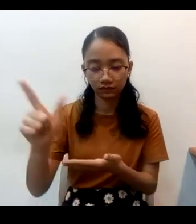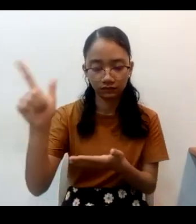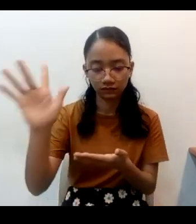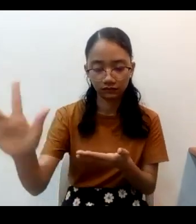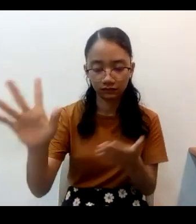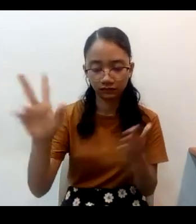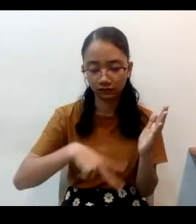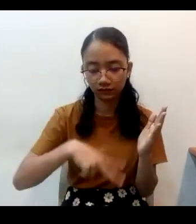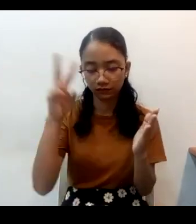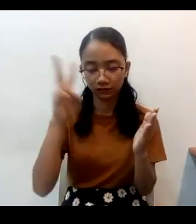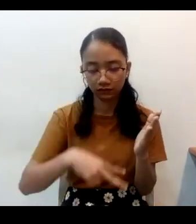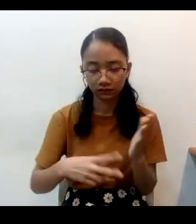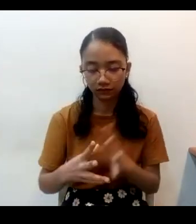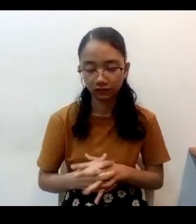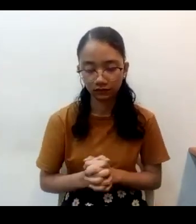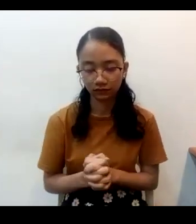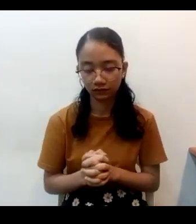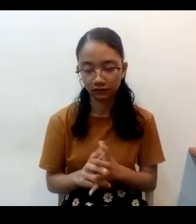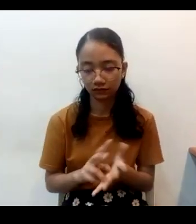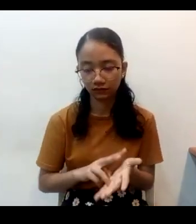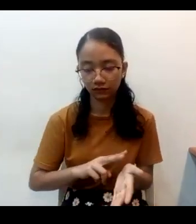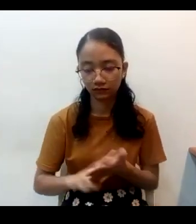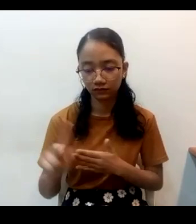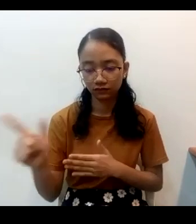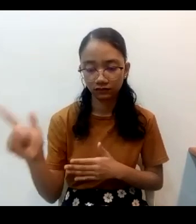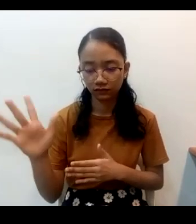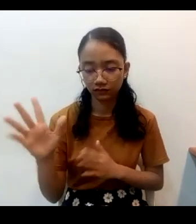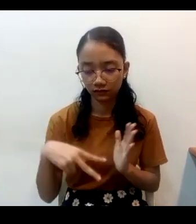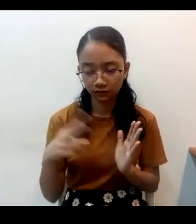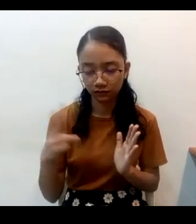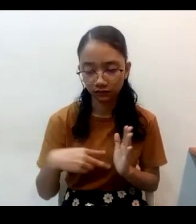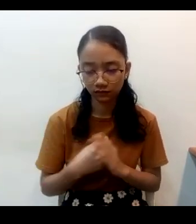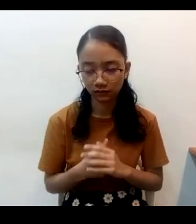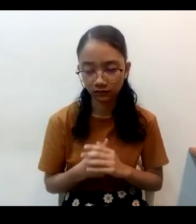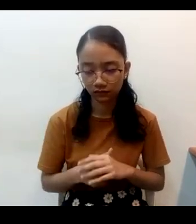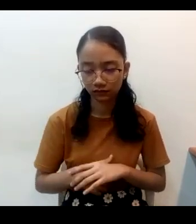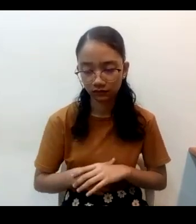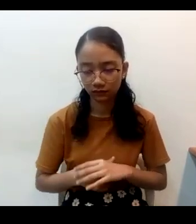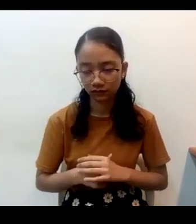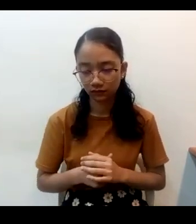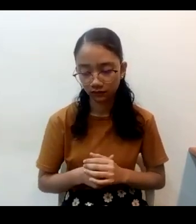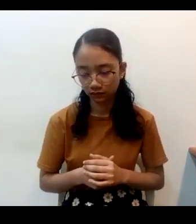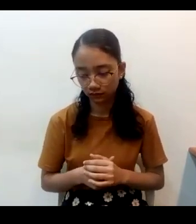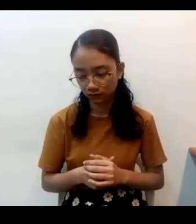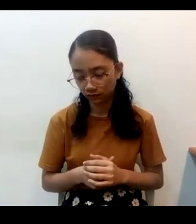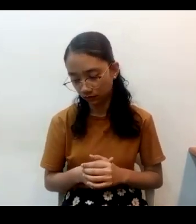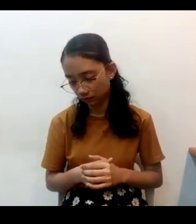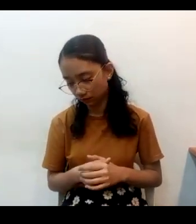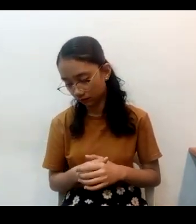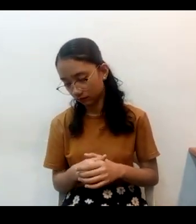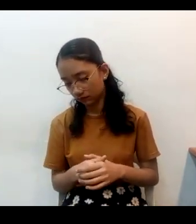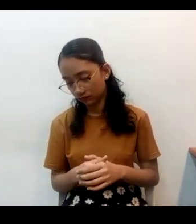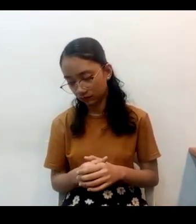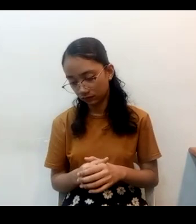25, basahin po natin ng sabay-sabay. 3, 2, 1. Sumagot siya, kung siya'y makasalanan ay hindi ko alam. Isang bagay